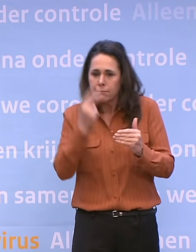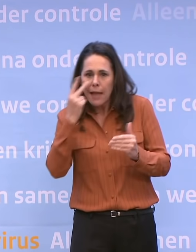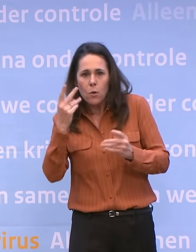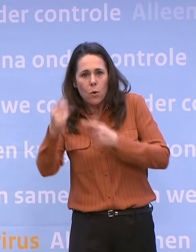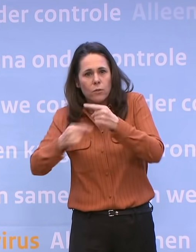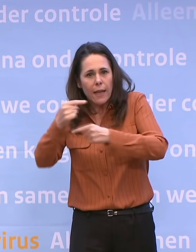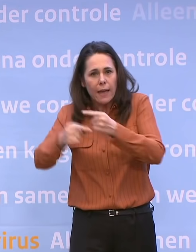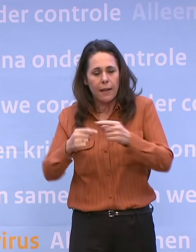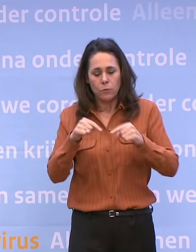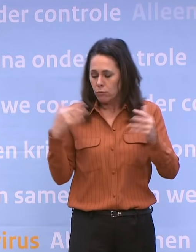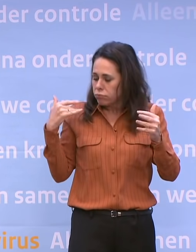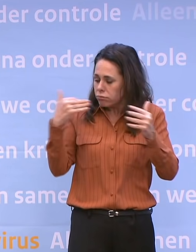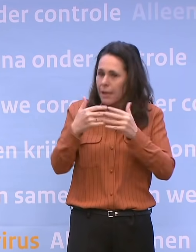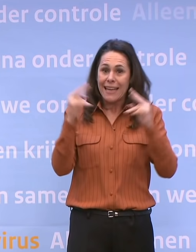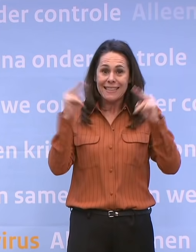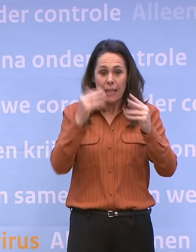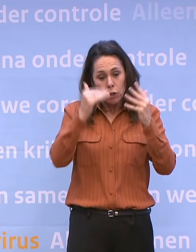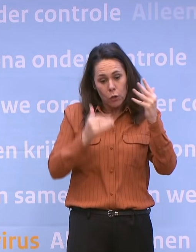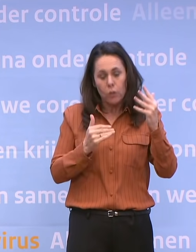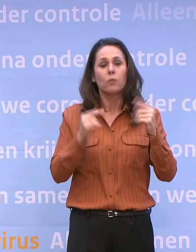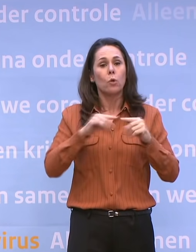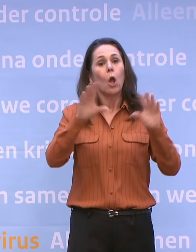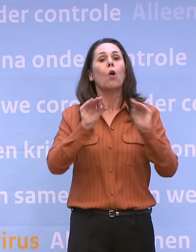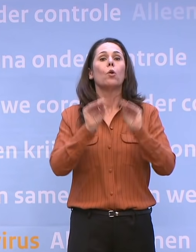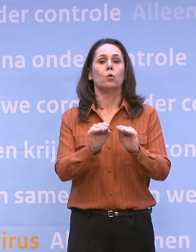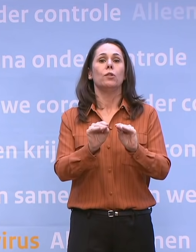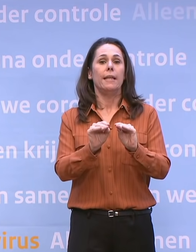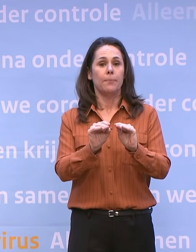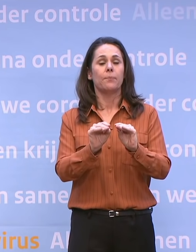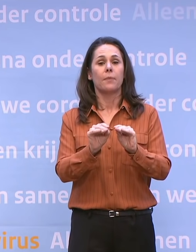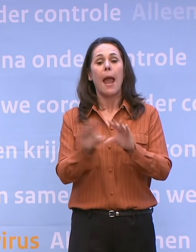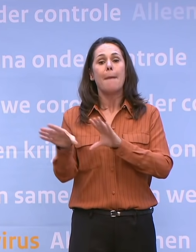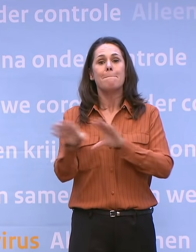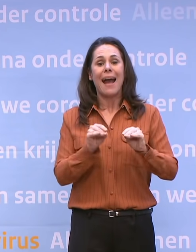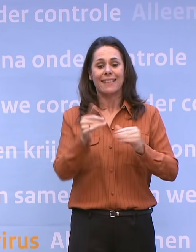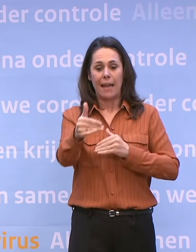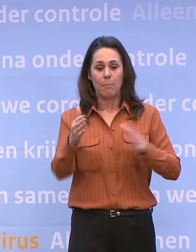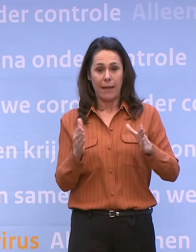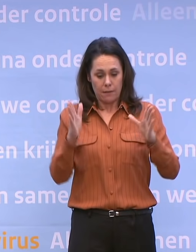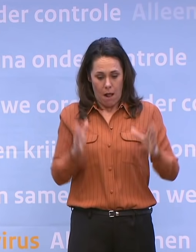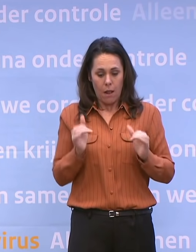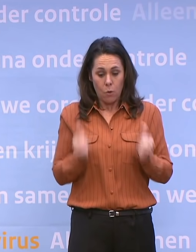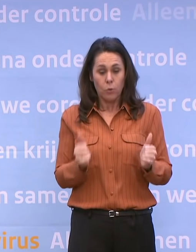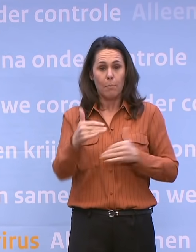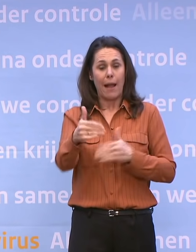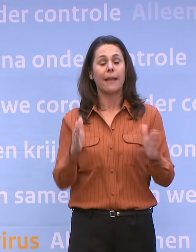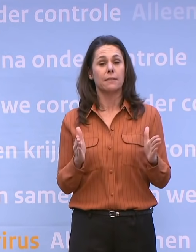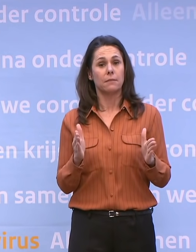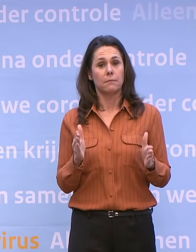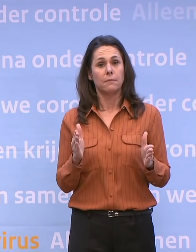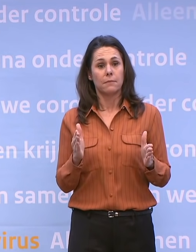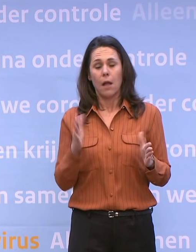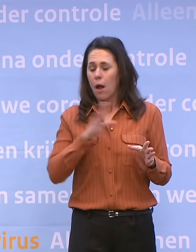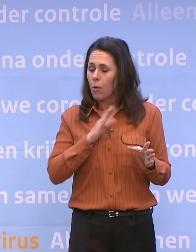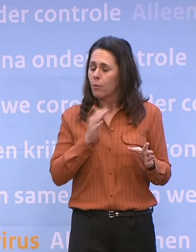alle inzichten die we nu hebben, tot de conclusie zijn gekomen. Dat het maatregelenpakket wat we hadden het goede pakket is. Ook omdat we dat